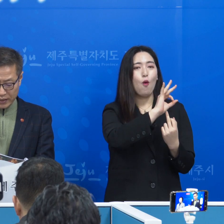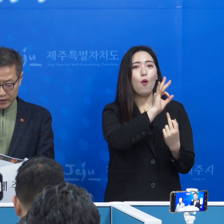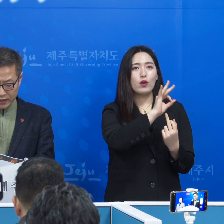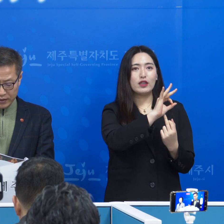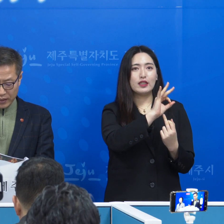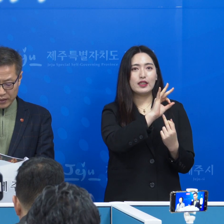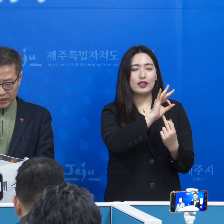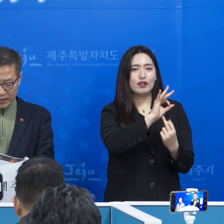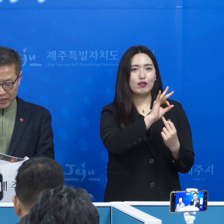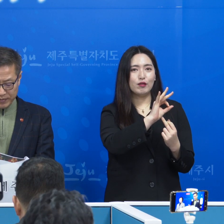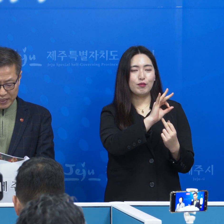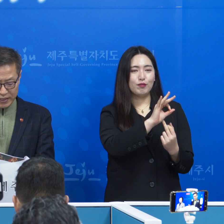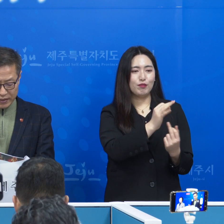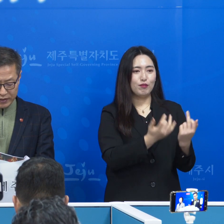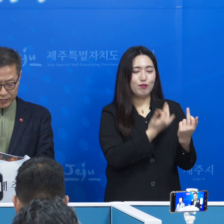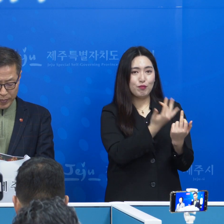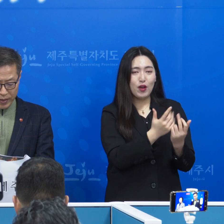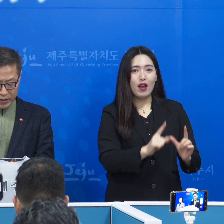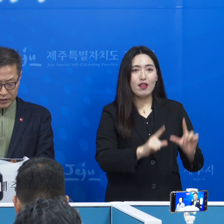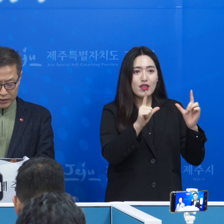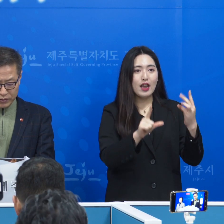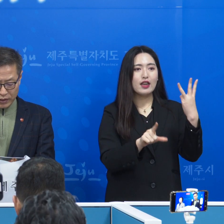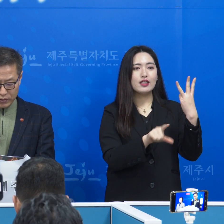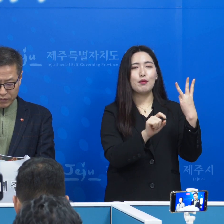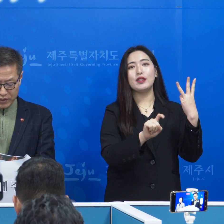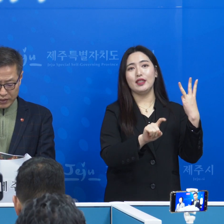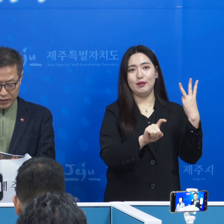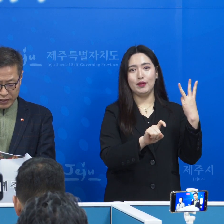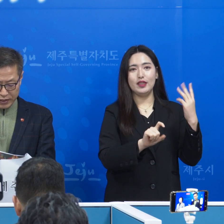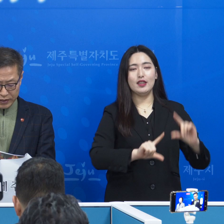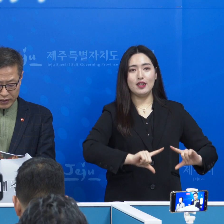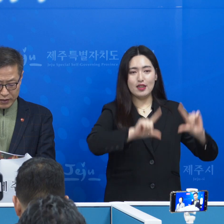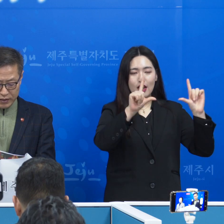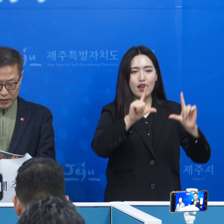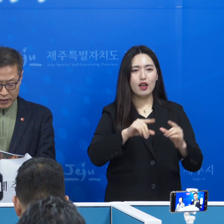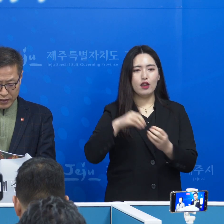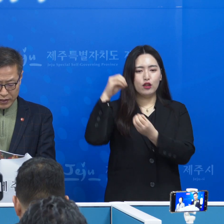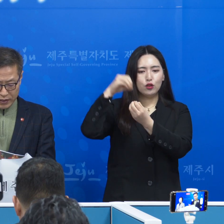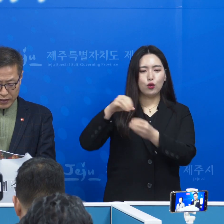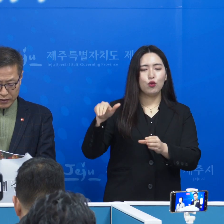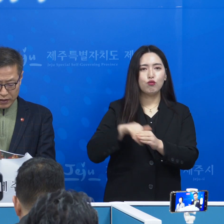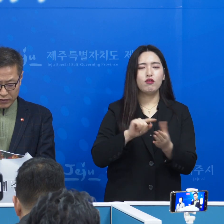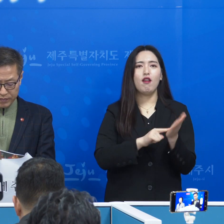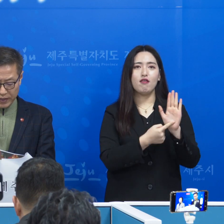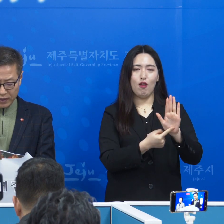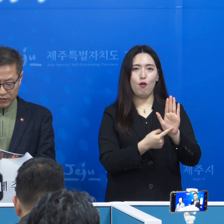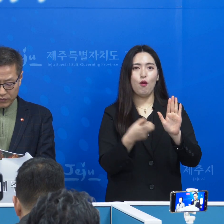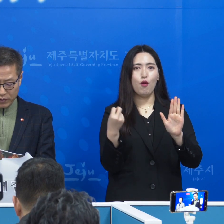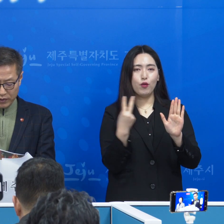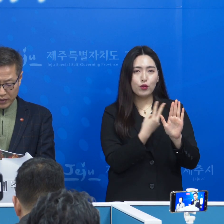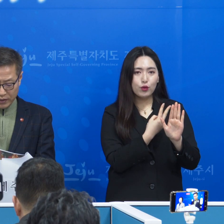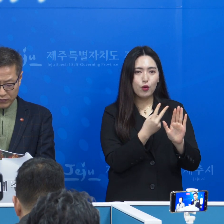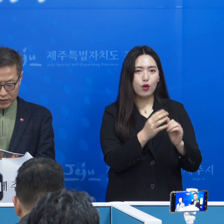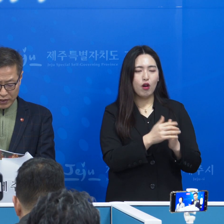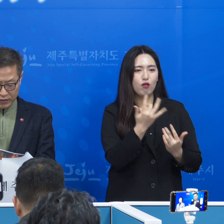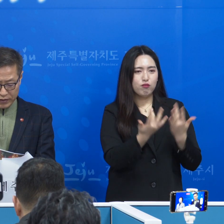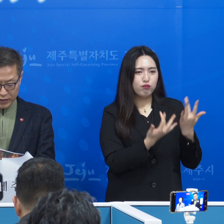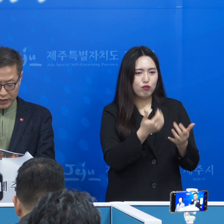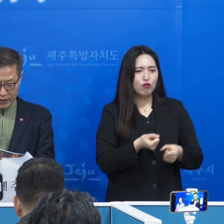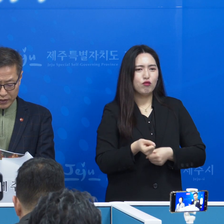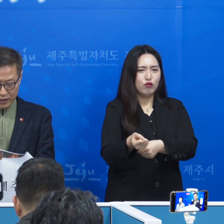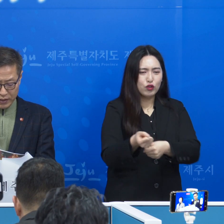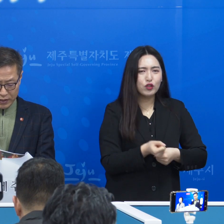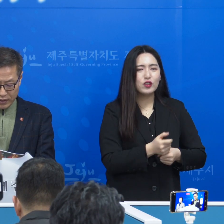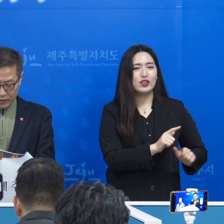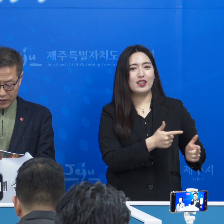오름불놓기 다른 셋째 날 11일에는 제주 전통문화 경연 넉등배기 등뜰뜨기 줄다르기